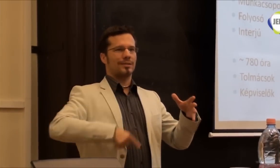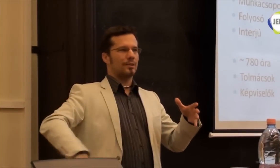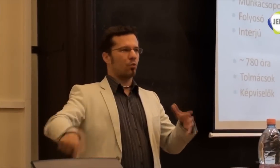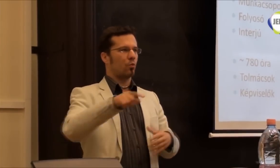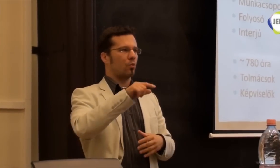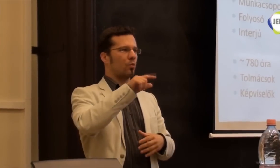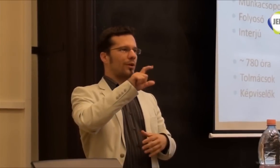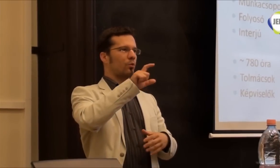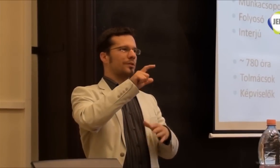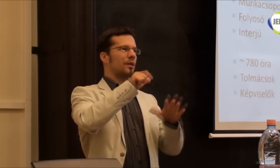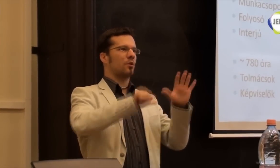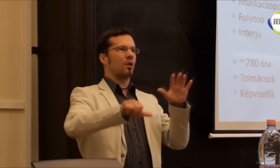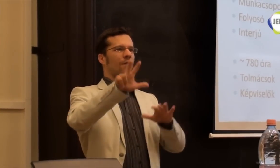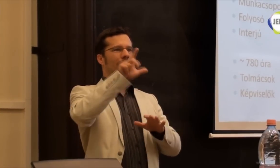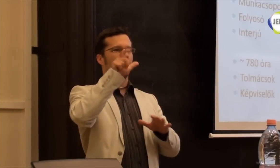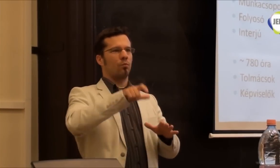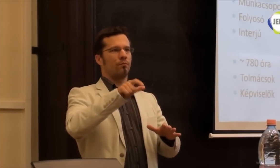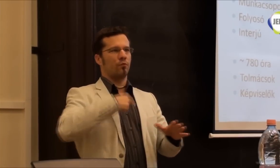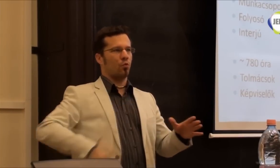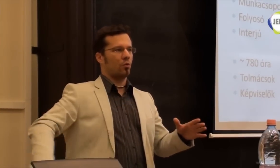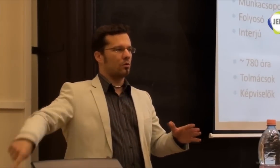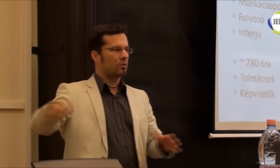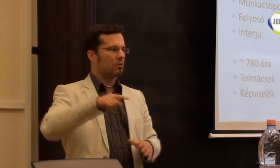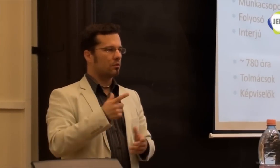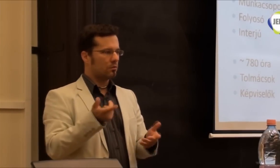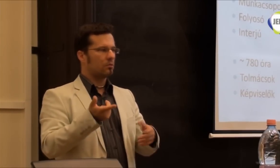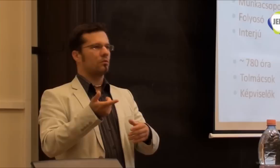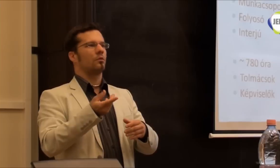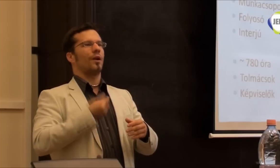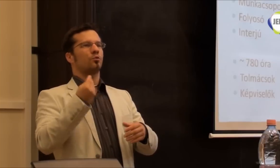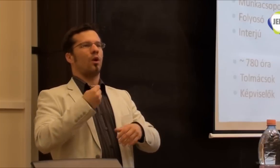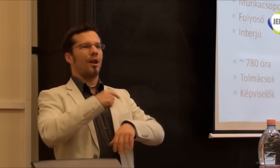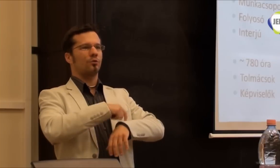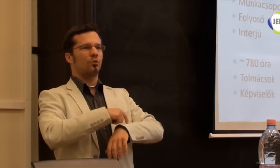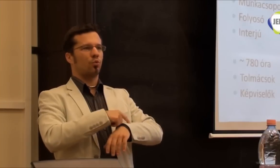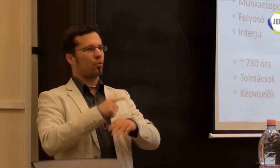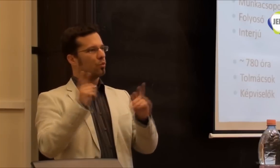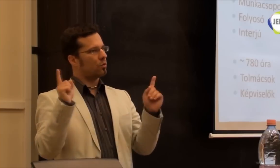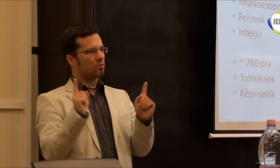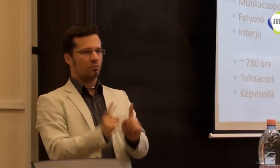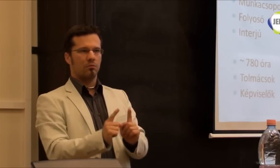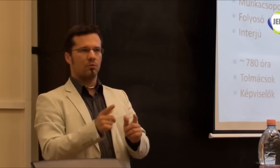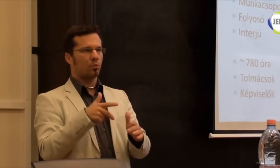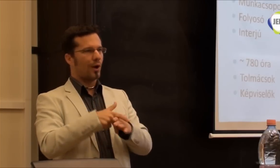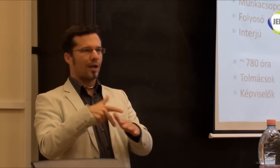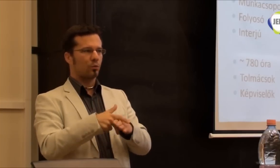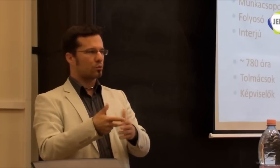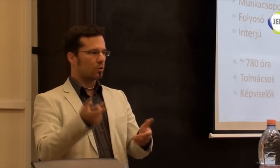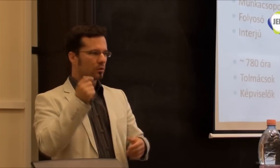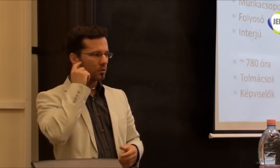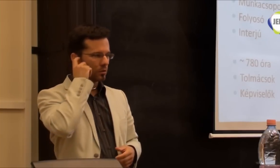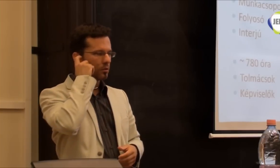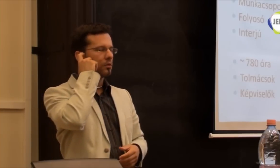ugye. A nagy frakció 263 képviselő. A felszólalási idő az